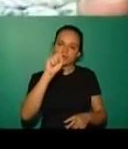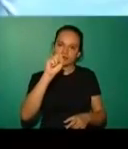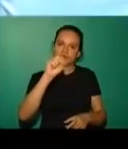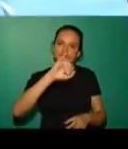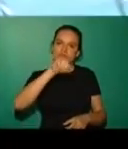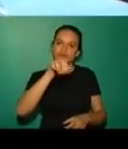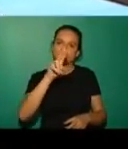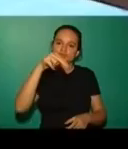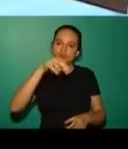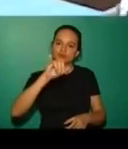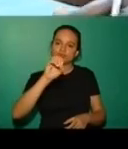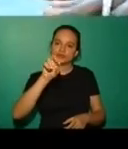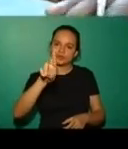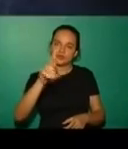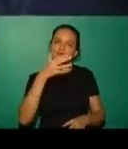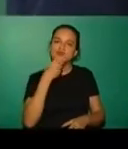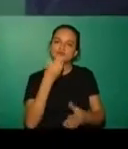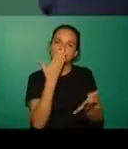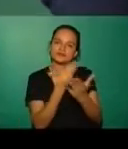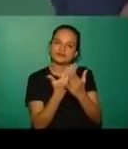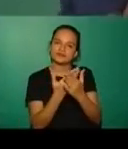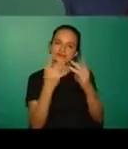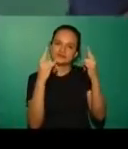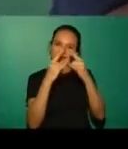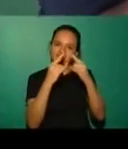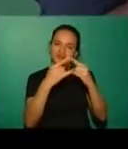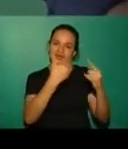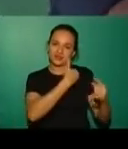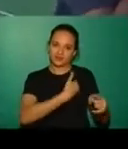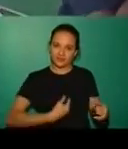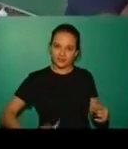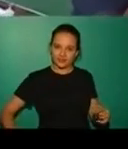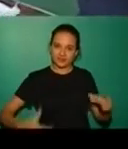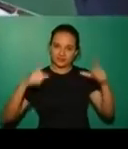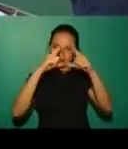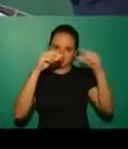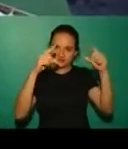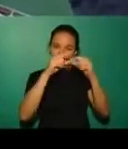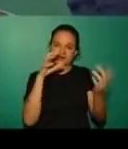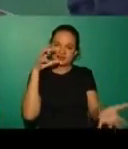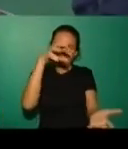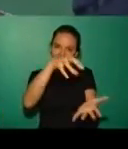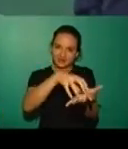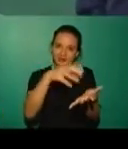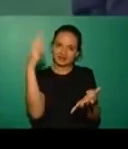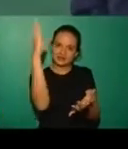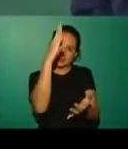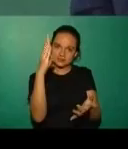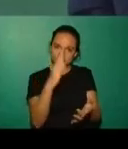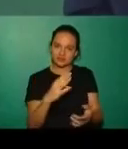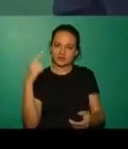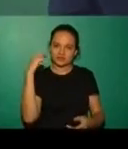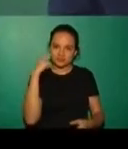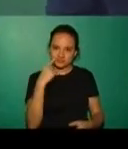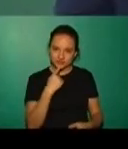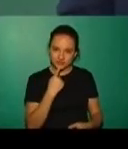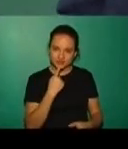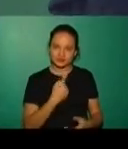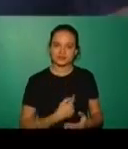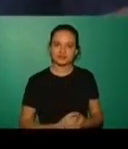Instituto Nacional de Educação de Surdos, um órgão do governo federal que é centro de referência nacional na área da